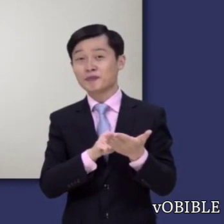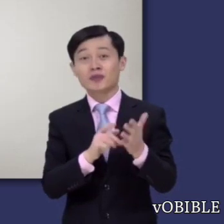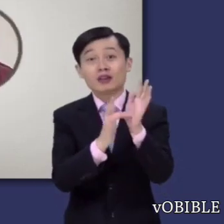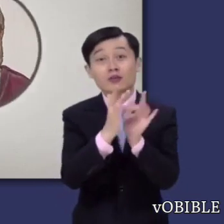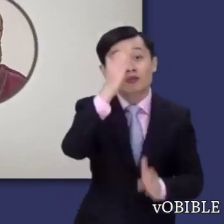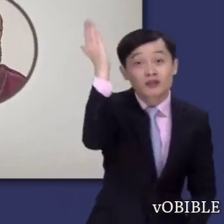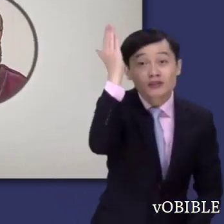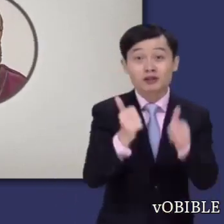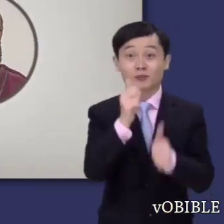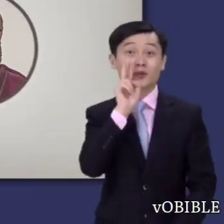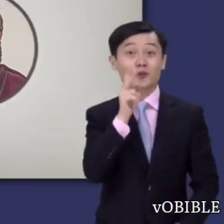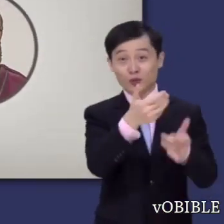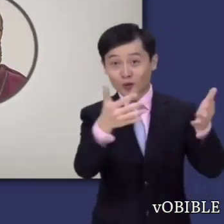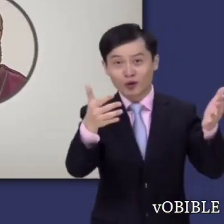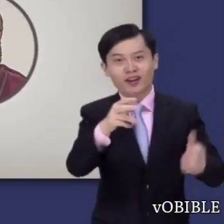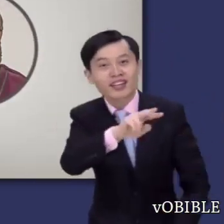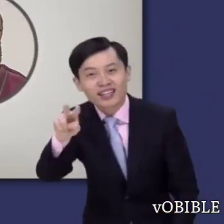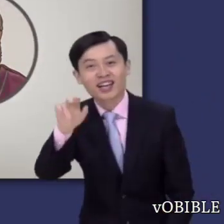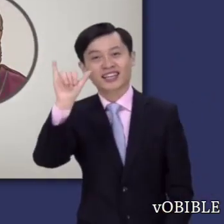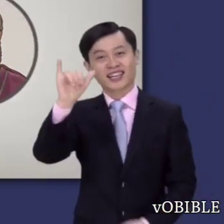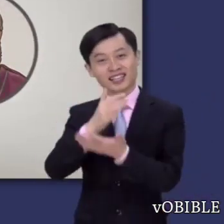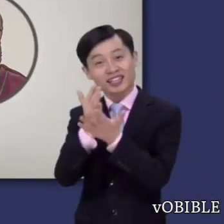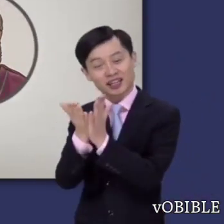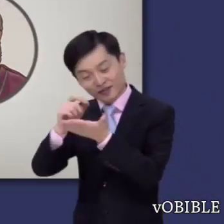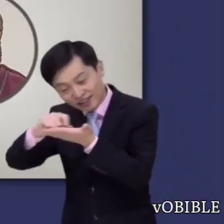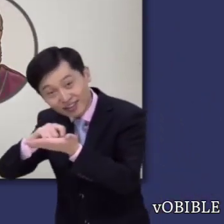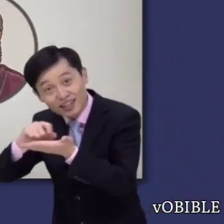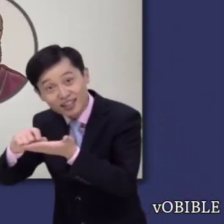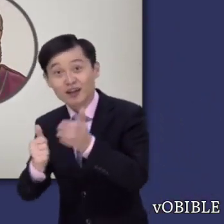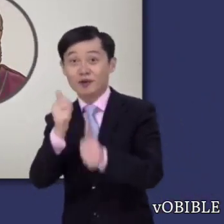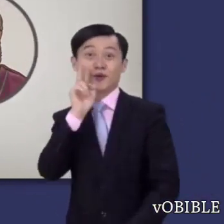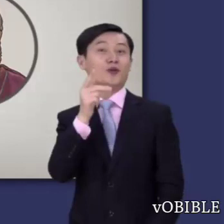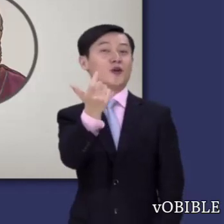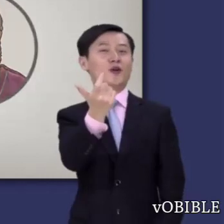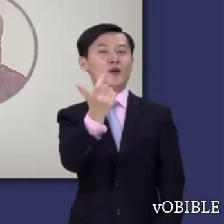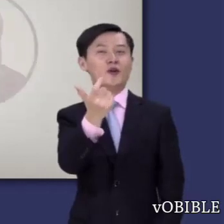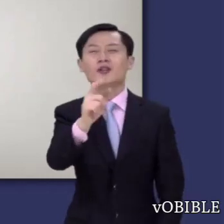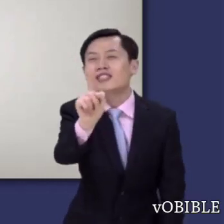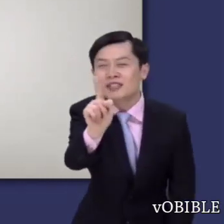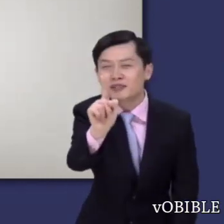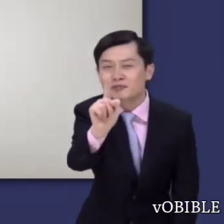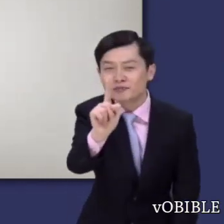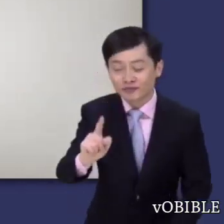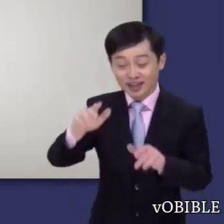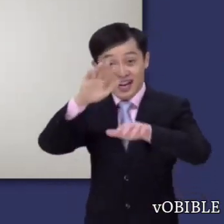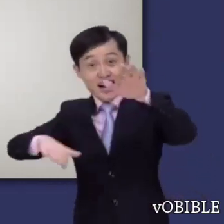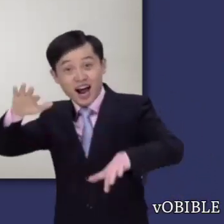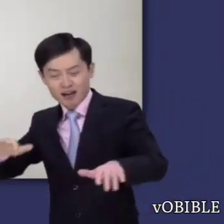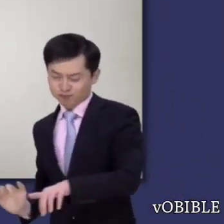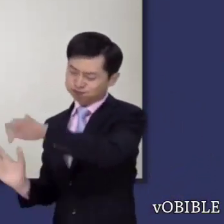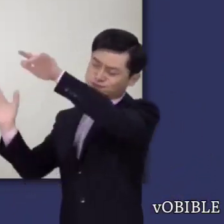像耶稣一样，雅各在讲解重要道理的时候，也用日常生活中的事物做比喻，例